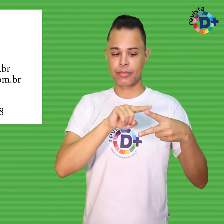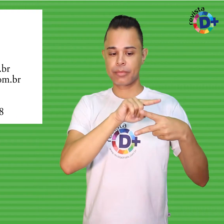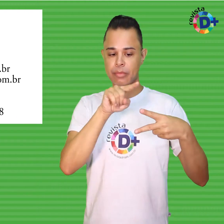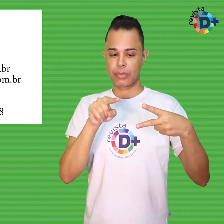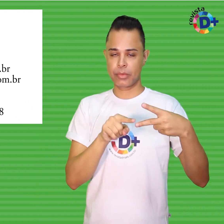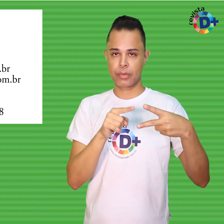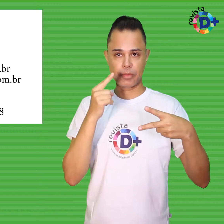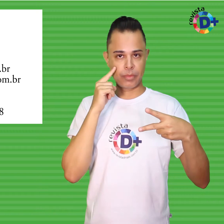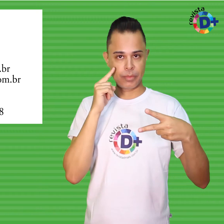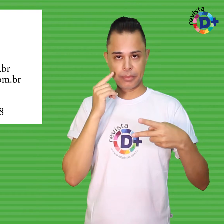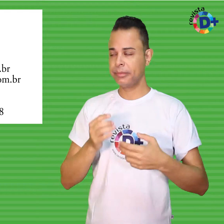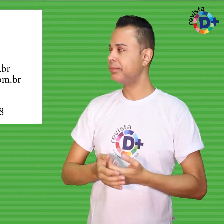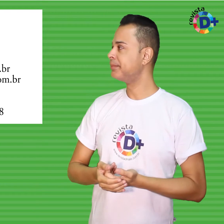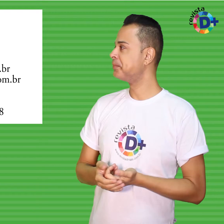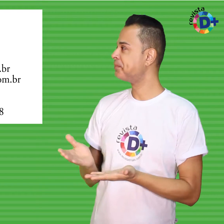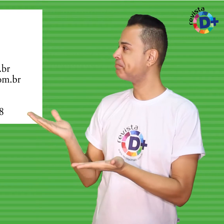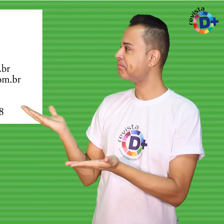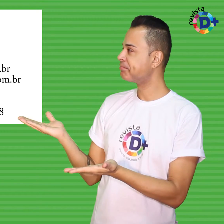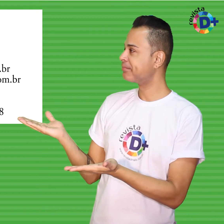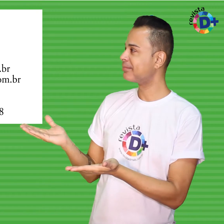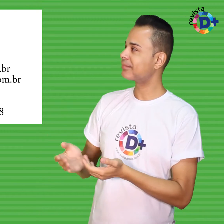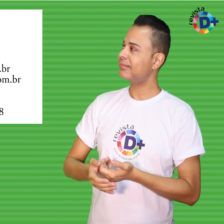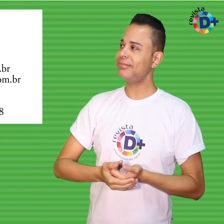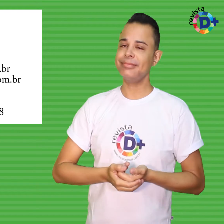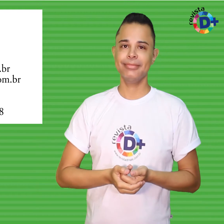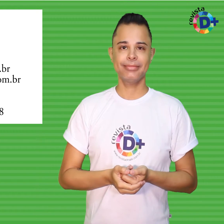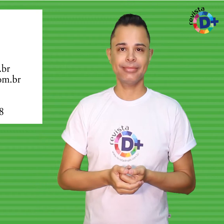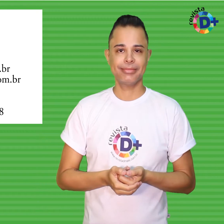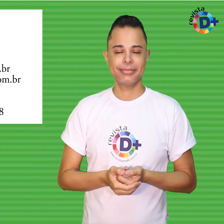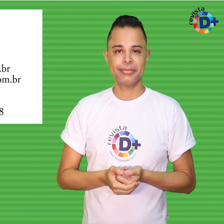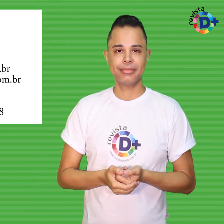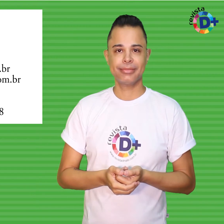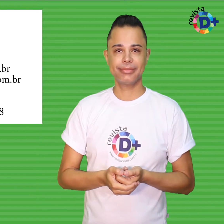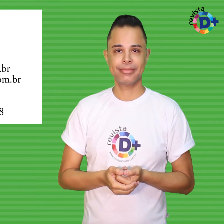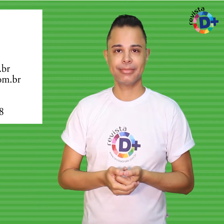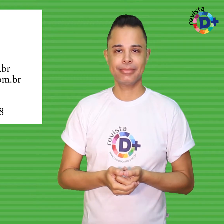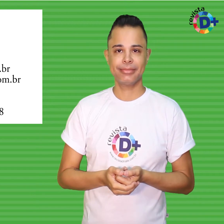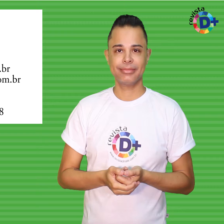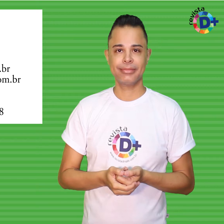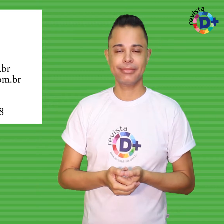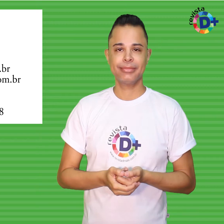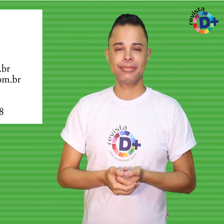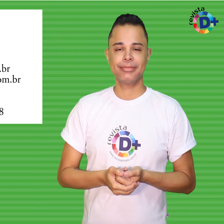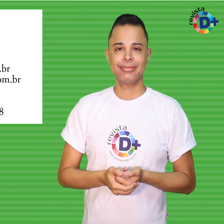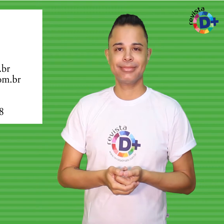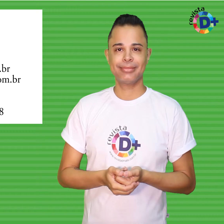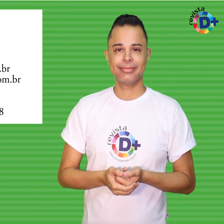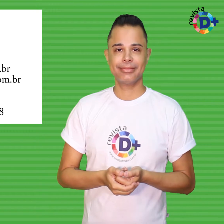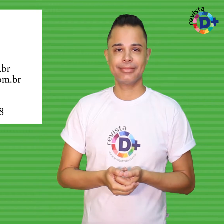12 39 43 32 50 ou 12 99 14